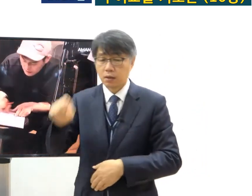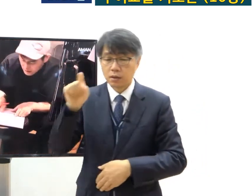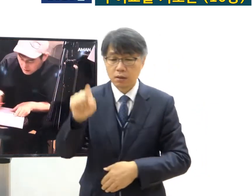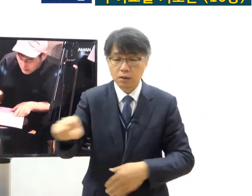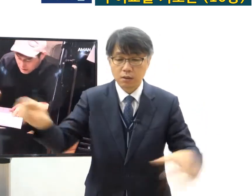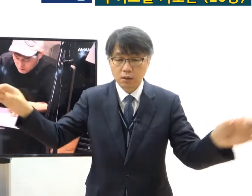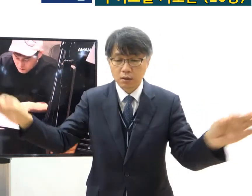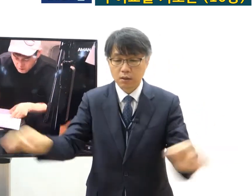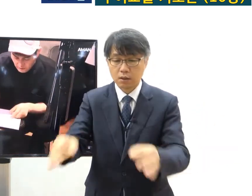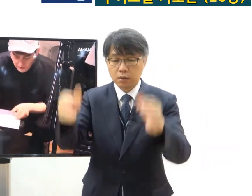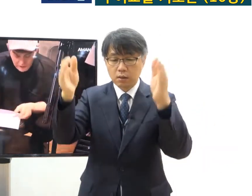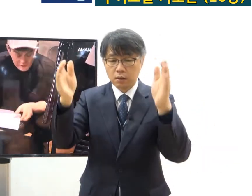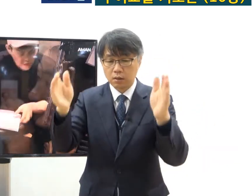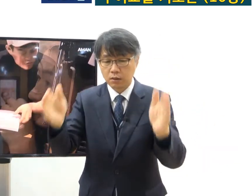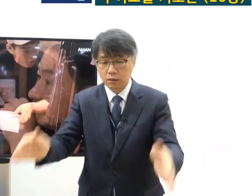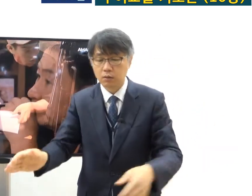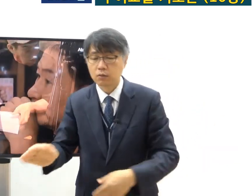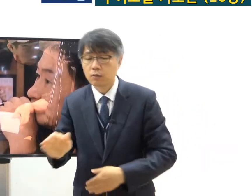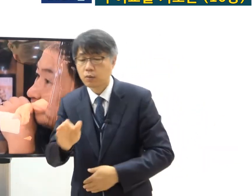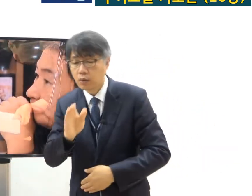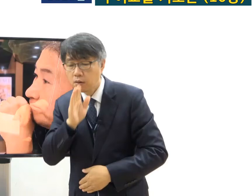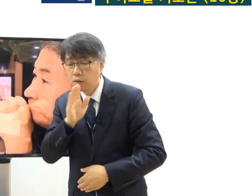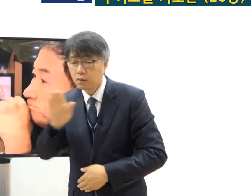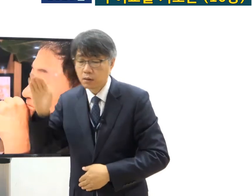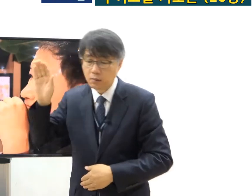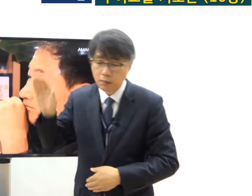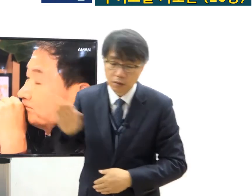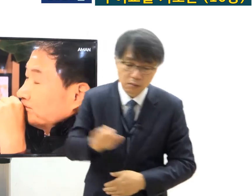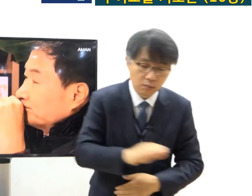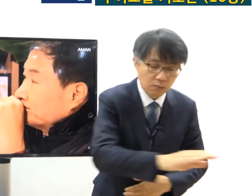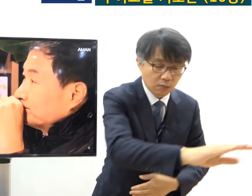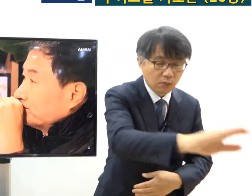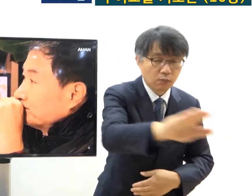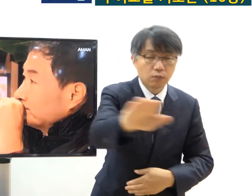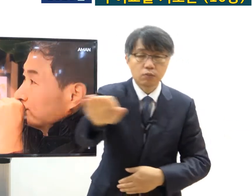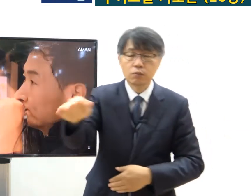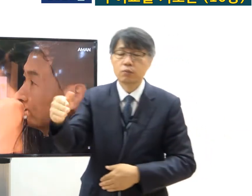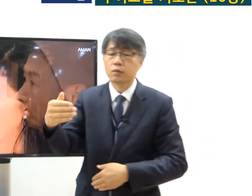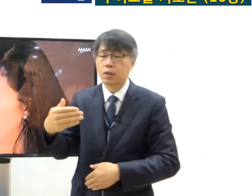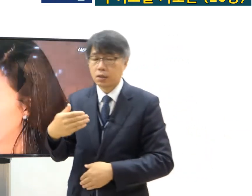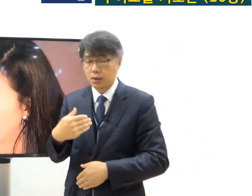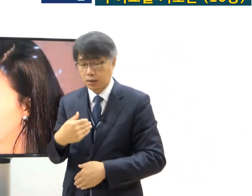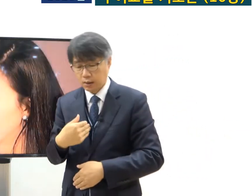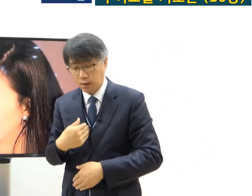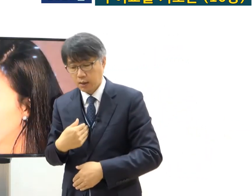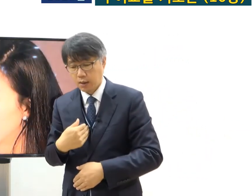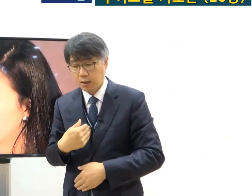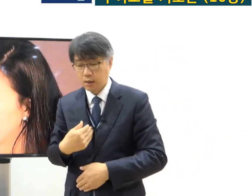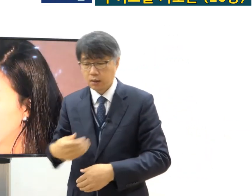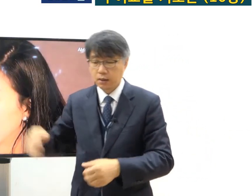거야 이 순간이 바로 우리들